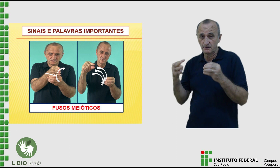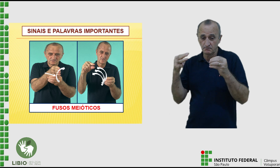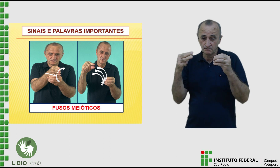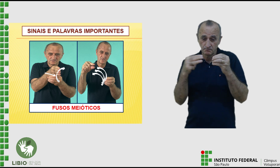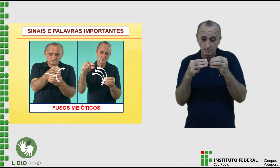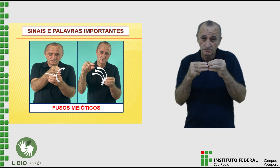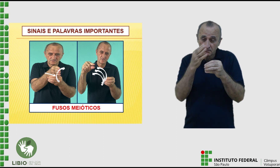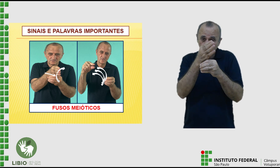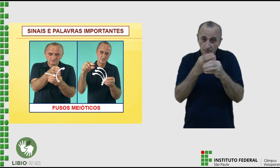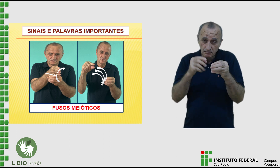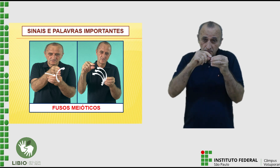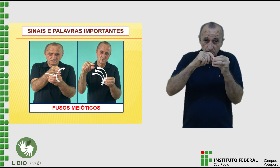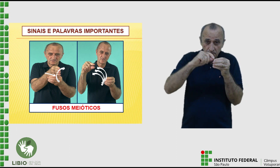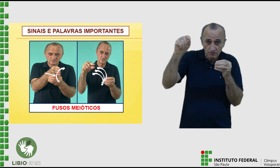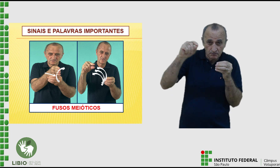Sinal fusos